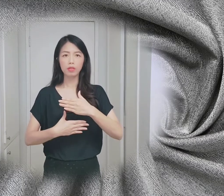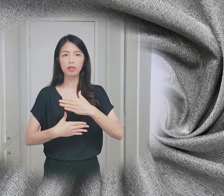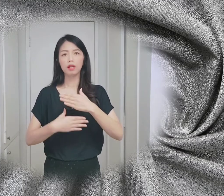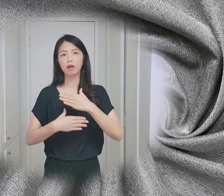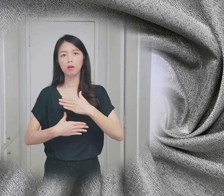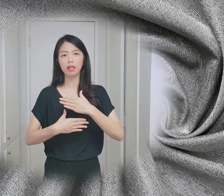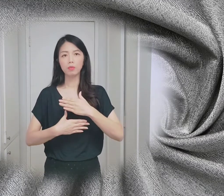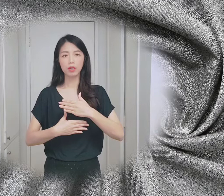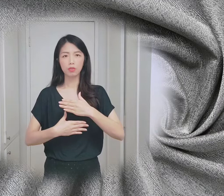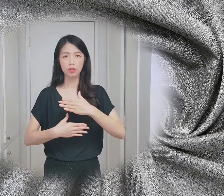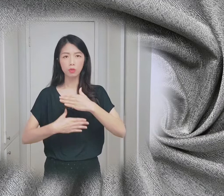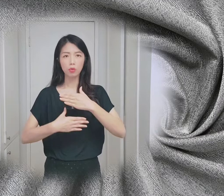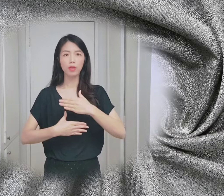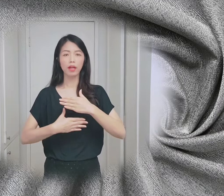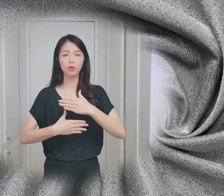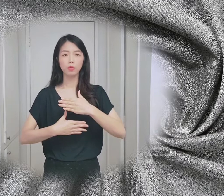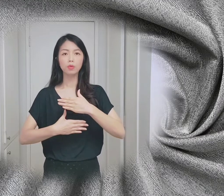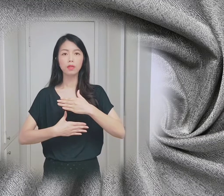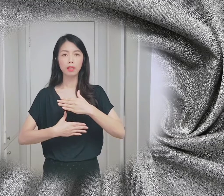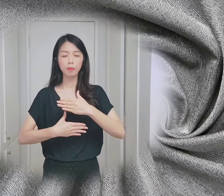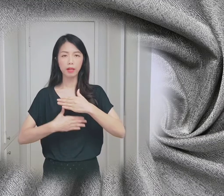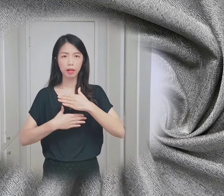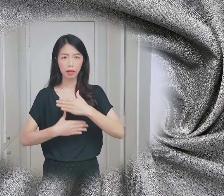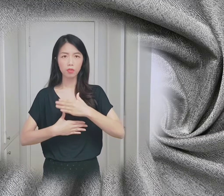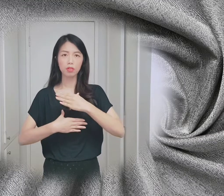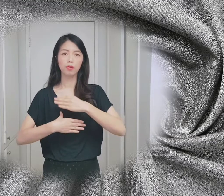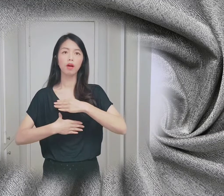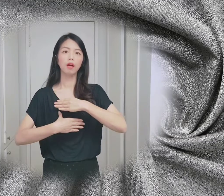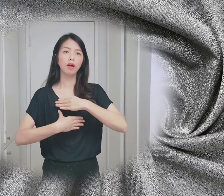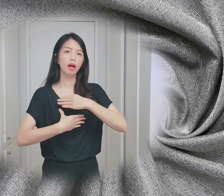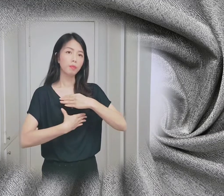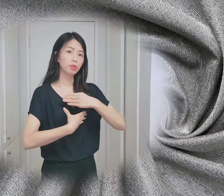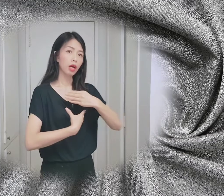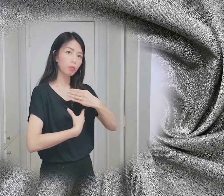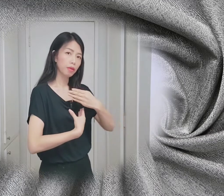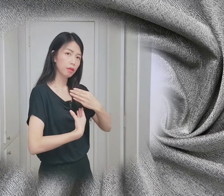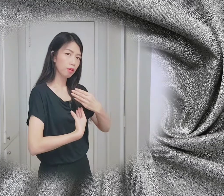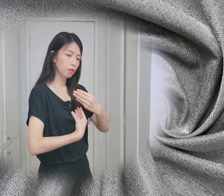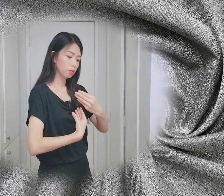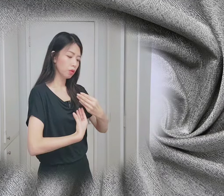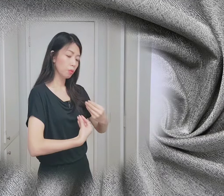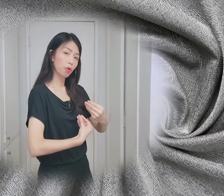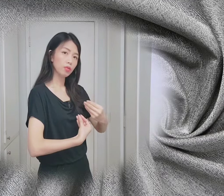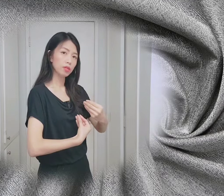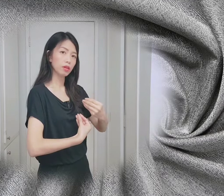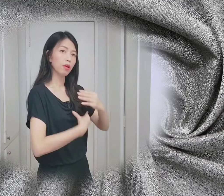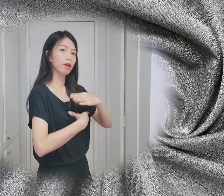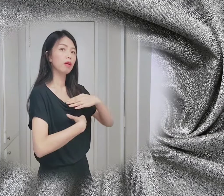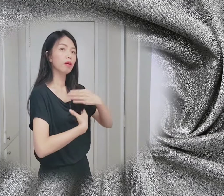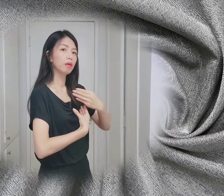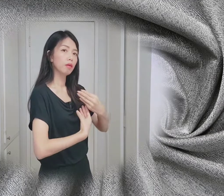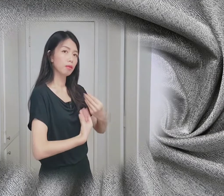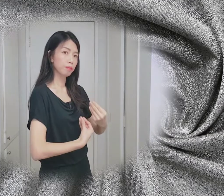손의 위치를 가슴 위치에 두시고 위아래로 손등이 밖을 향하게 해주시고요. 앞으로 나오면서 손을 이렇게 모아주시는